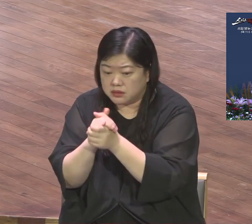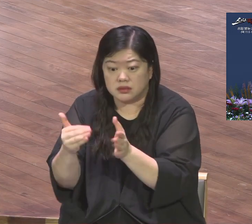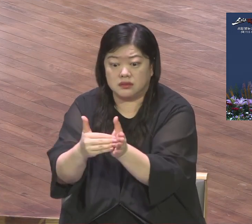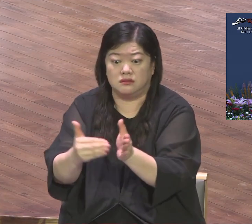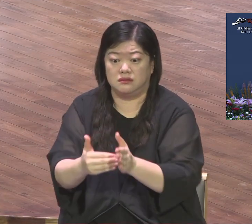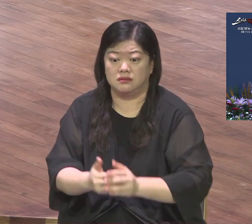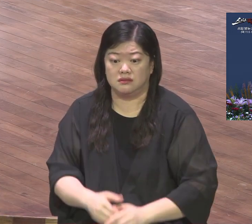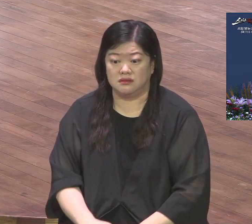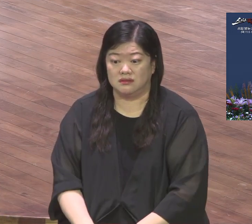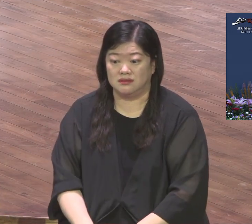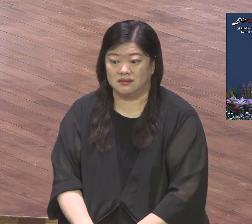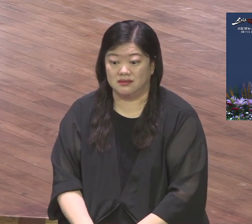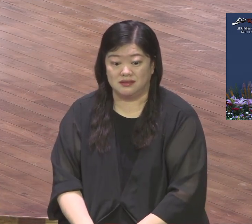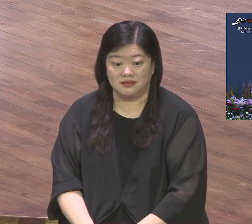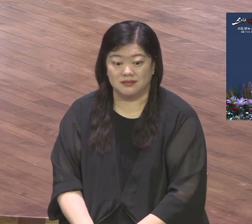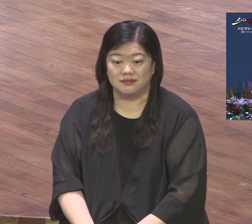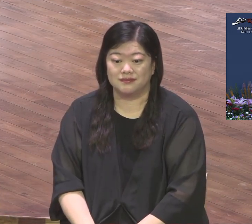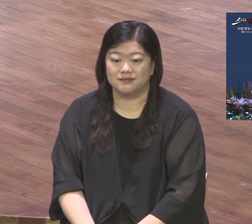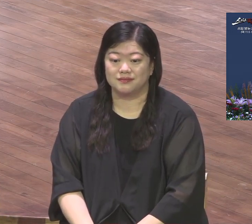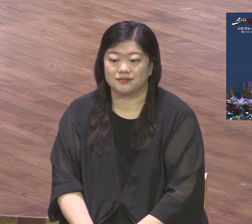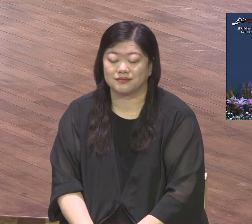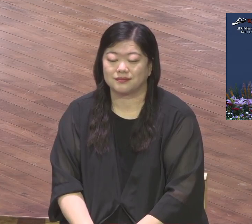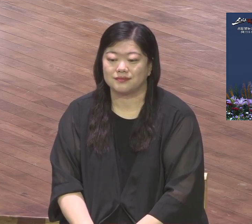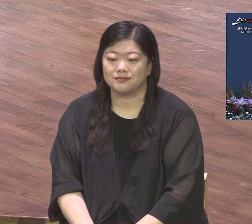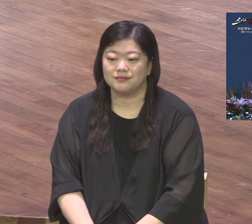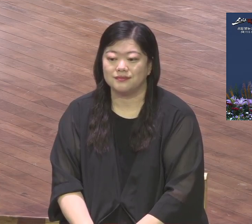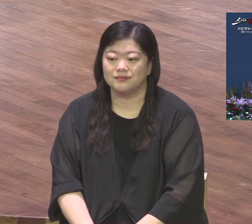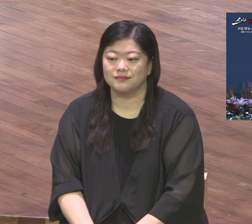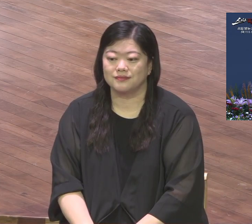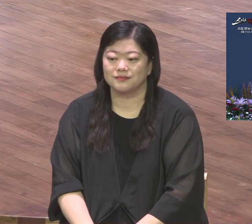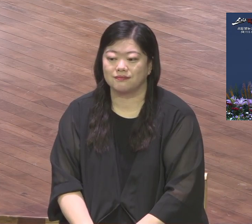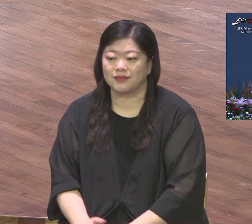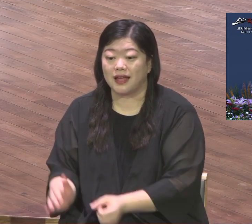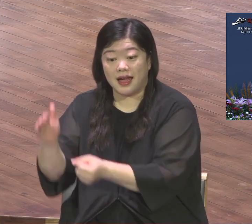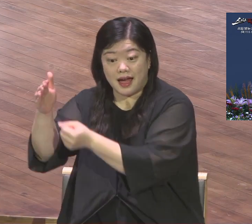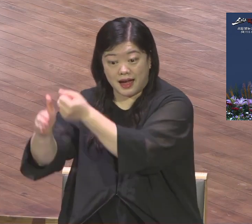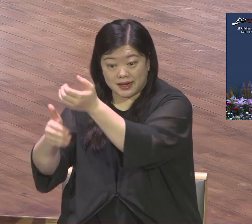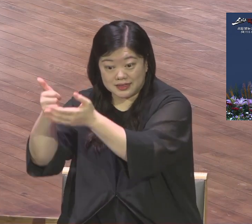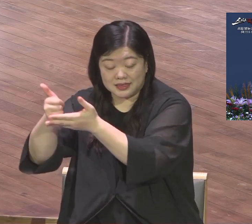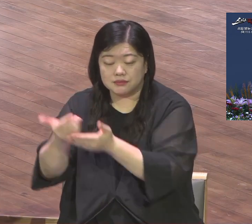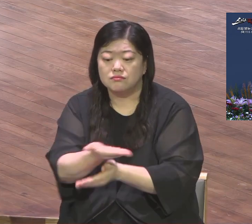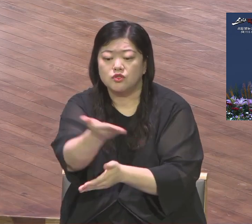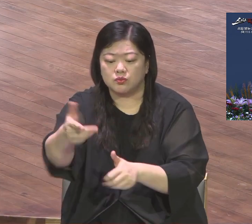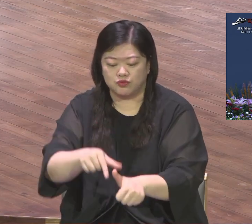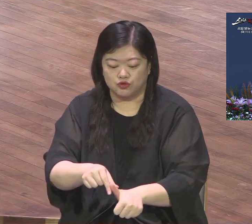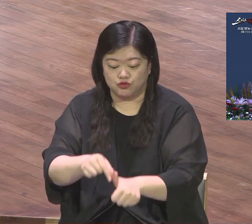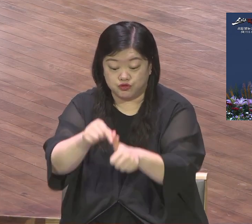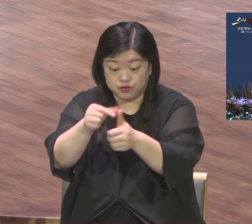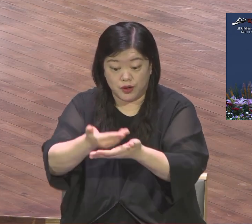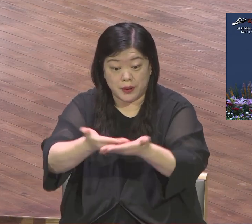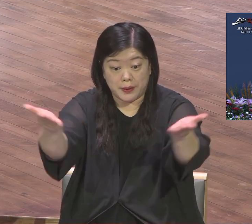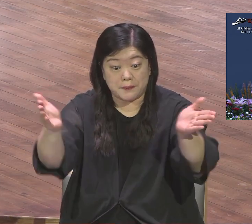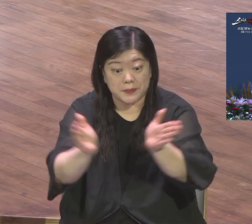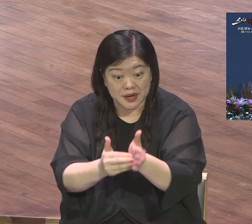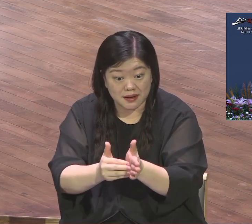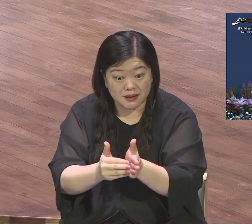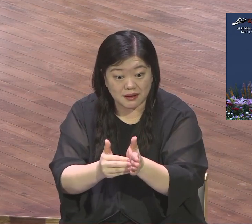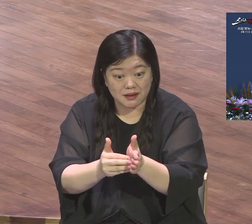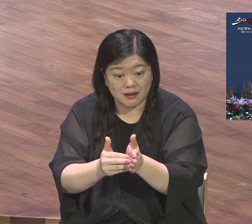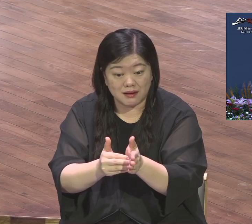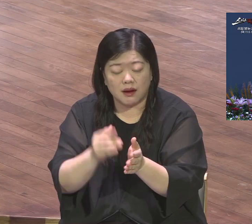더 놀라운 것은 하나님이 우리에게 은혜, 구원의 은혜를 왜 주셨냐? 구원의